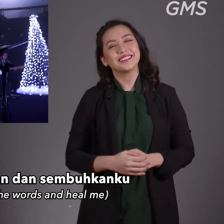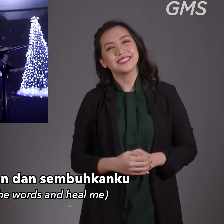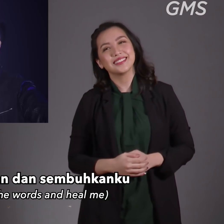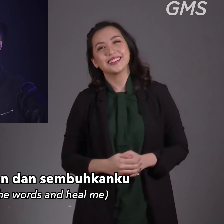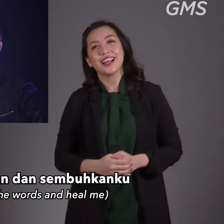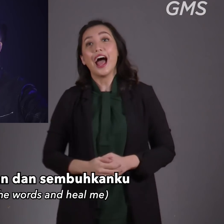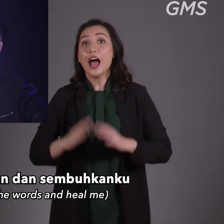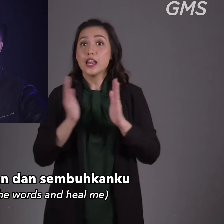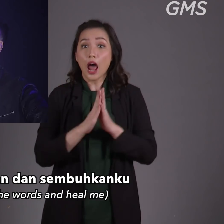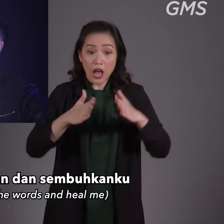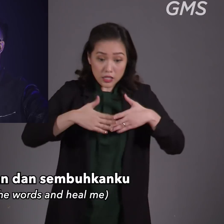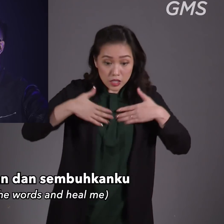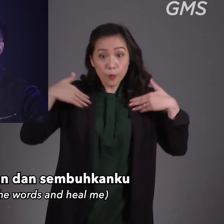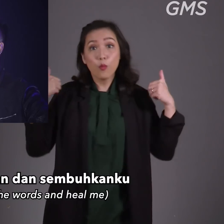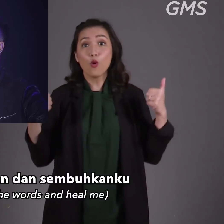berfirman dan